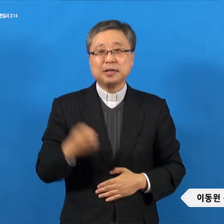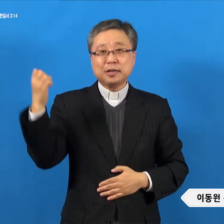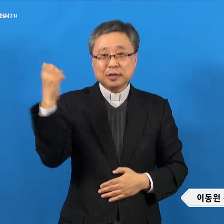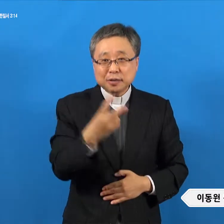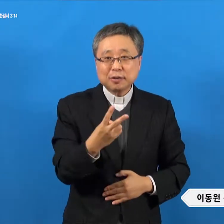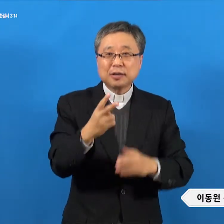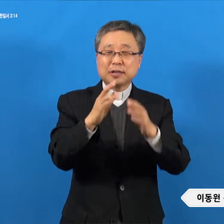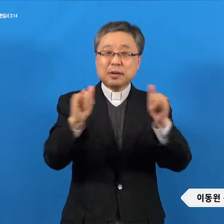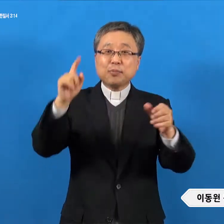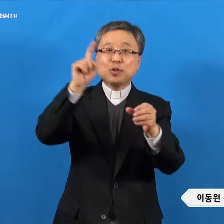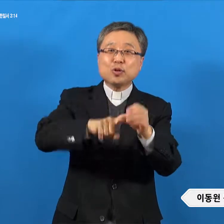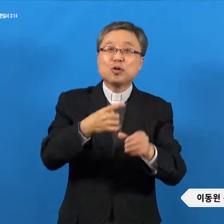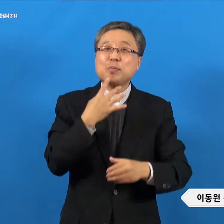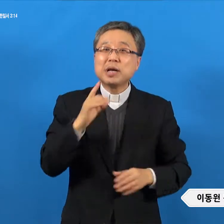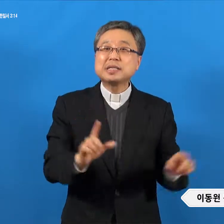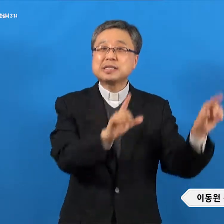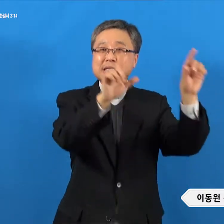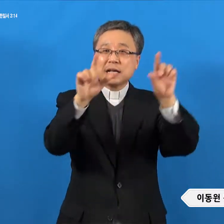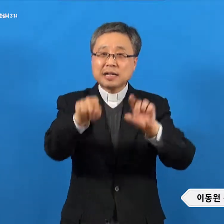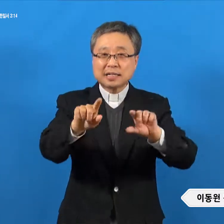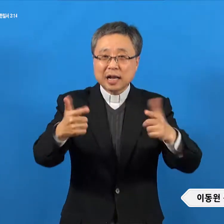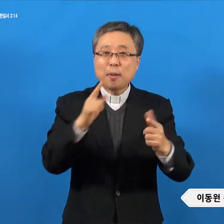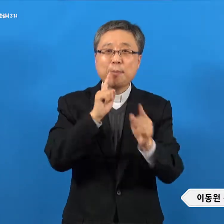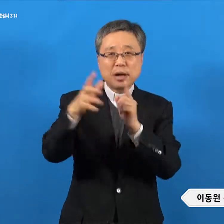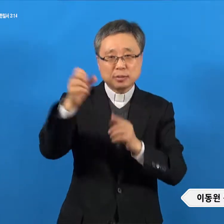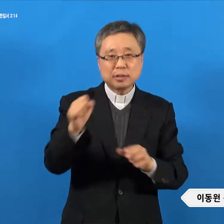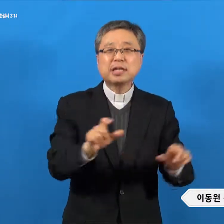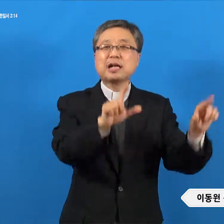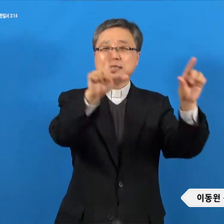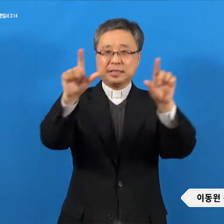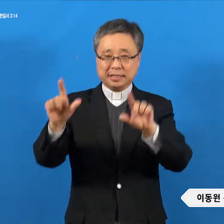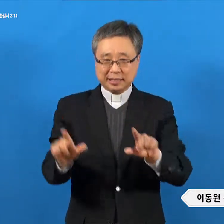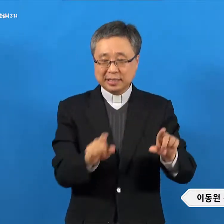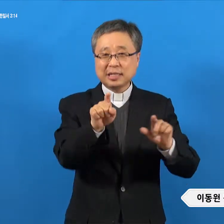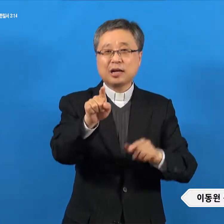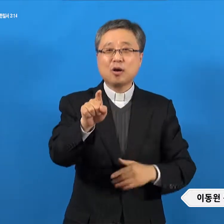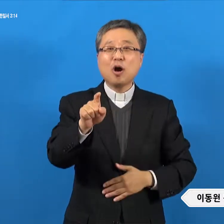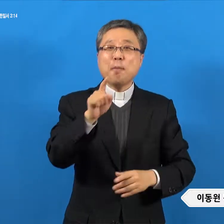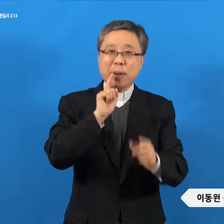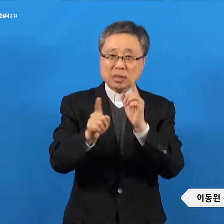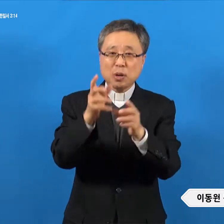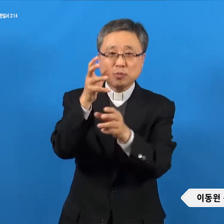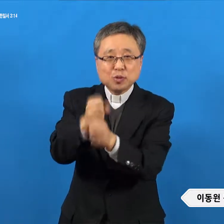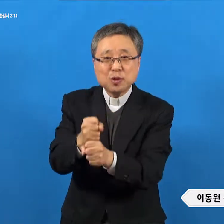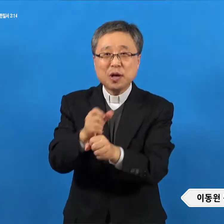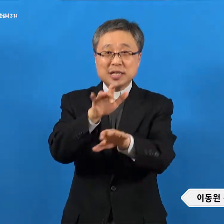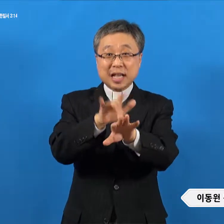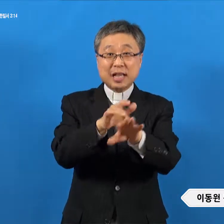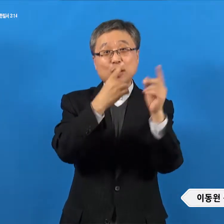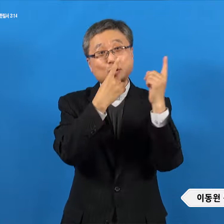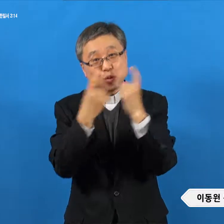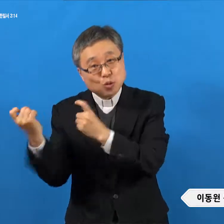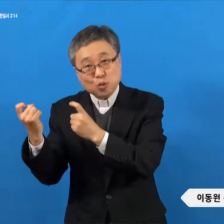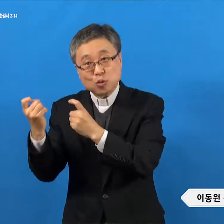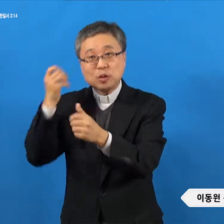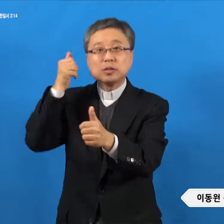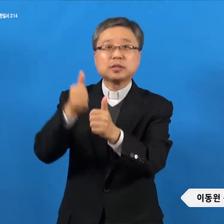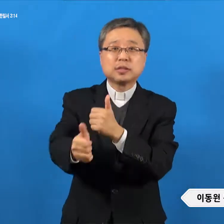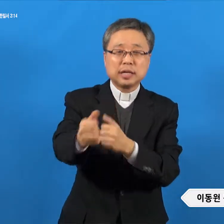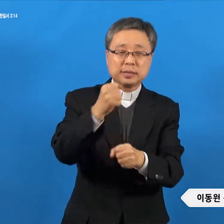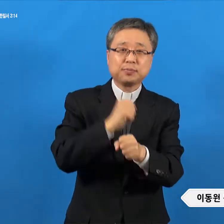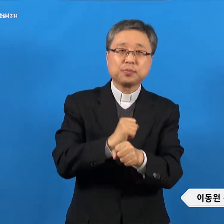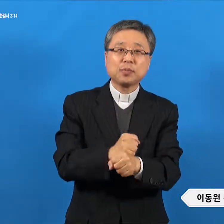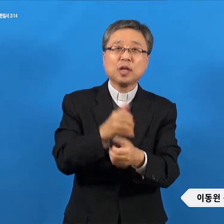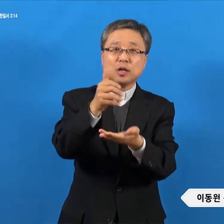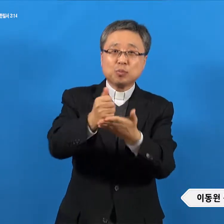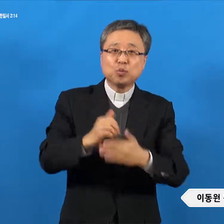그리고 사람은 떡으로만 살 것이 아니라고, 말씀으로 살 것이라고. 그는 말씀을 붙들고 사단의 유혹을 승리하신 것입니다.